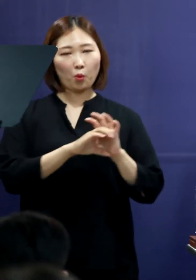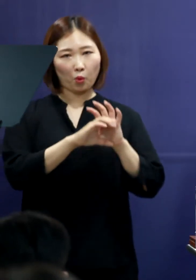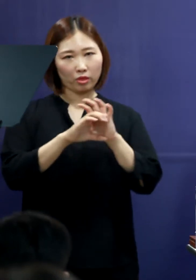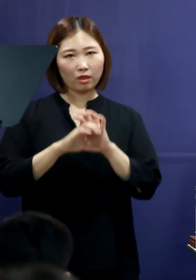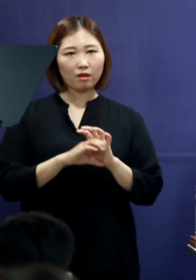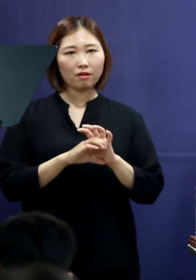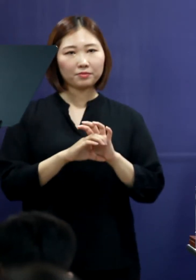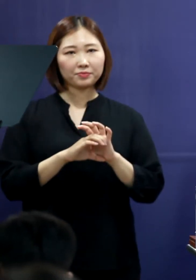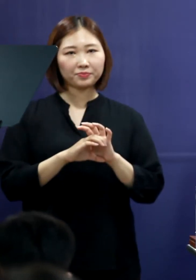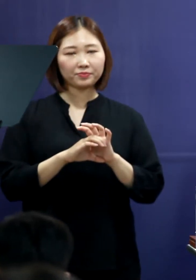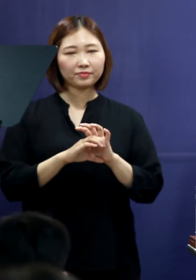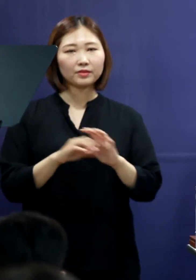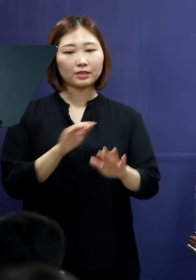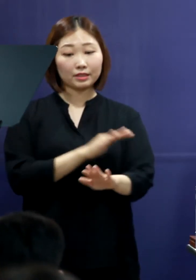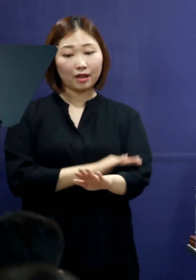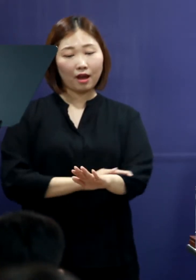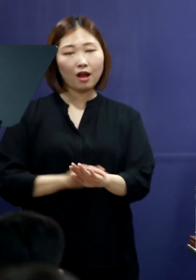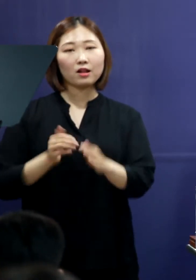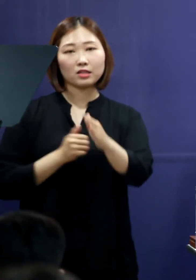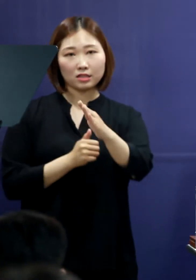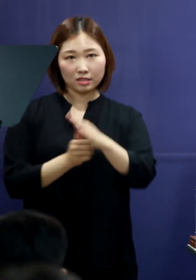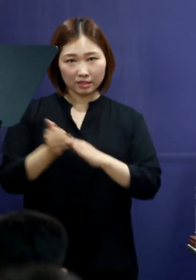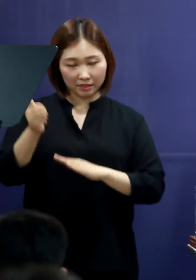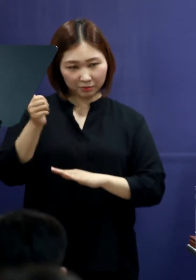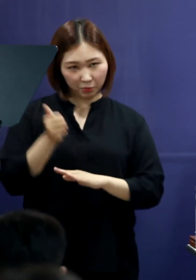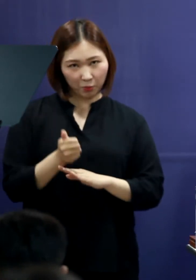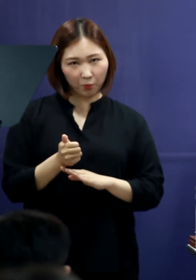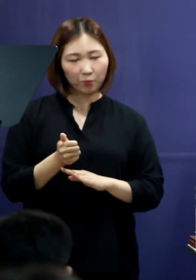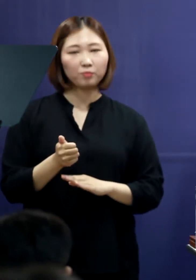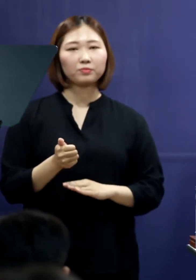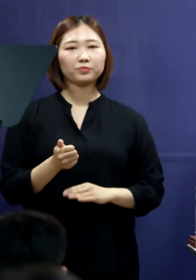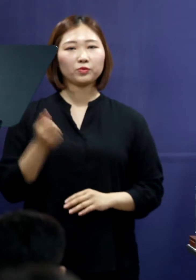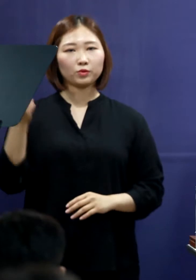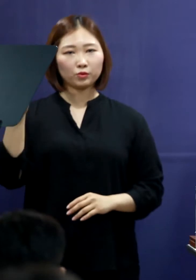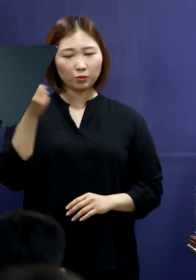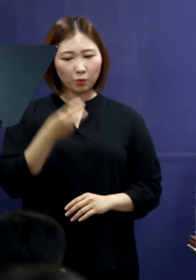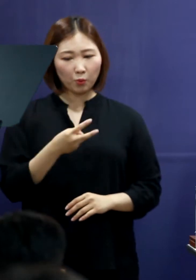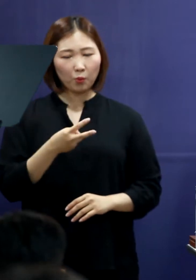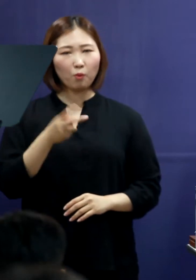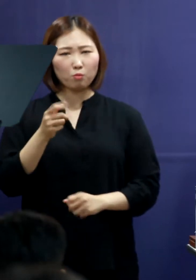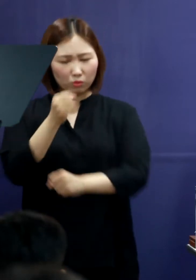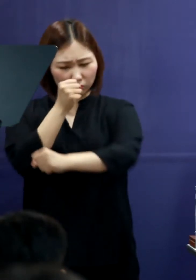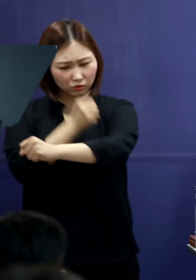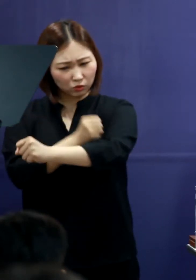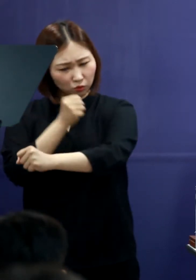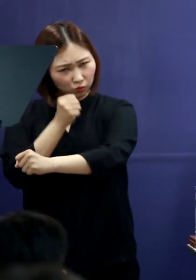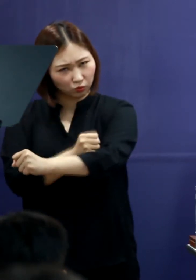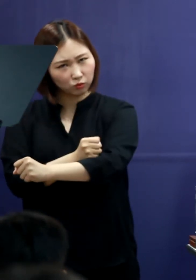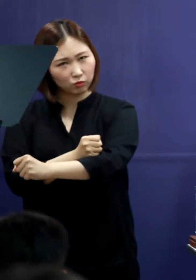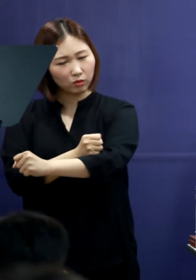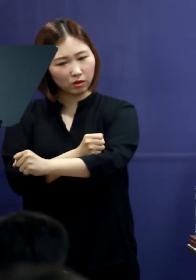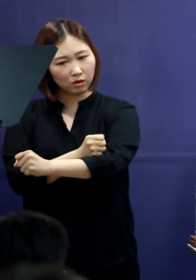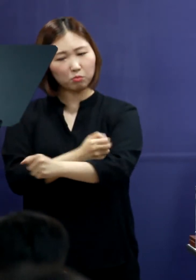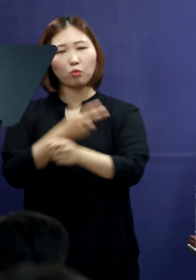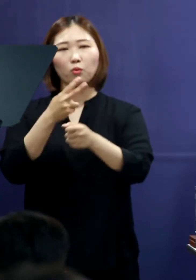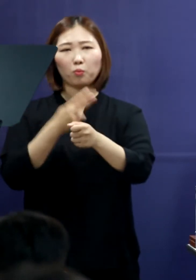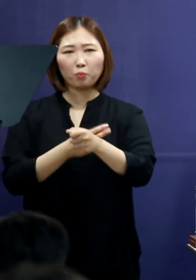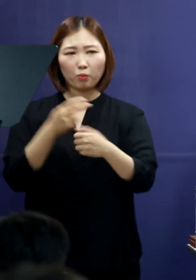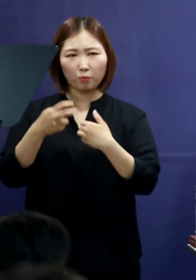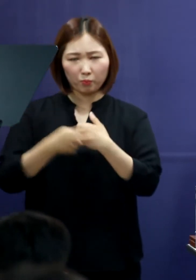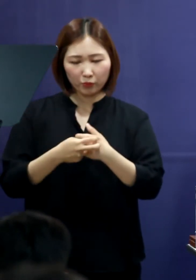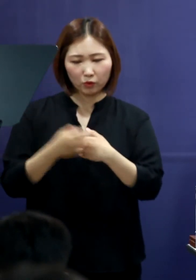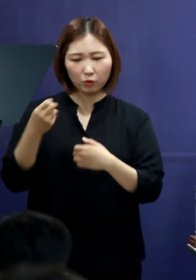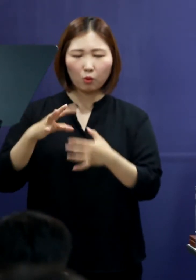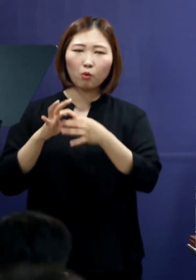코로나19 잘 극복을 하고 그 과정에서 수고한 우리 시민들, 의료진들, 관계